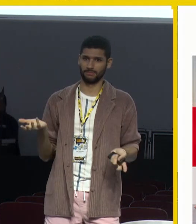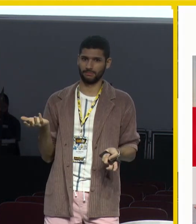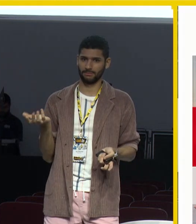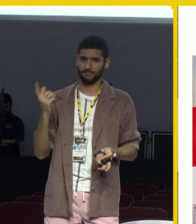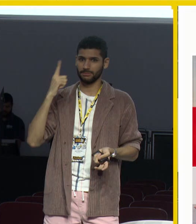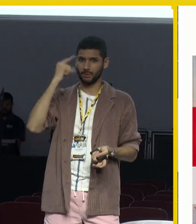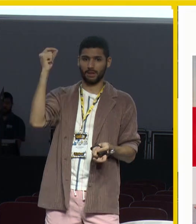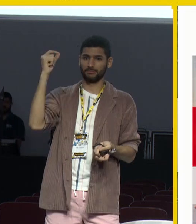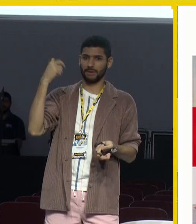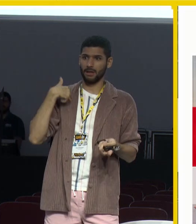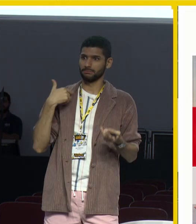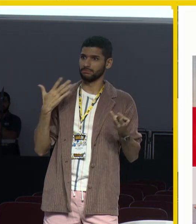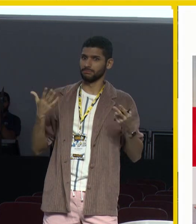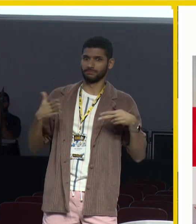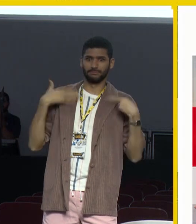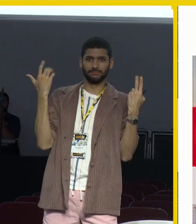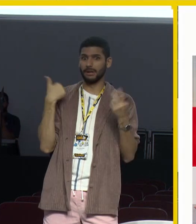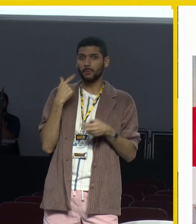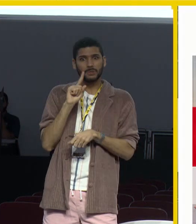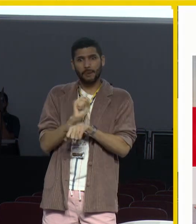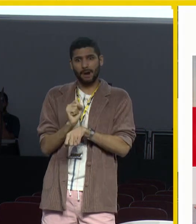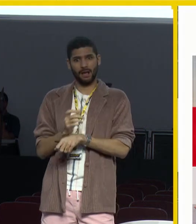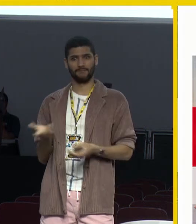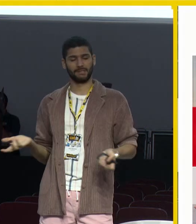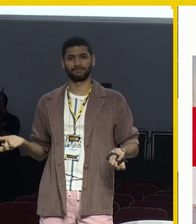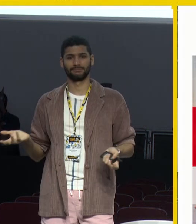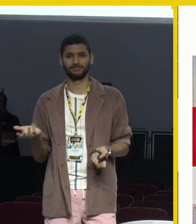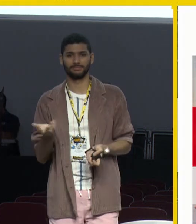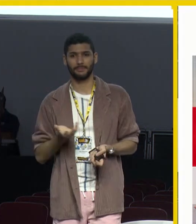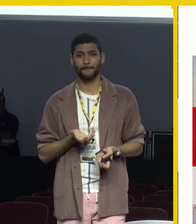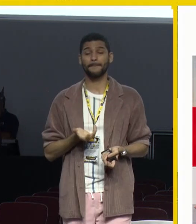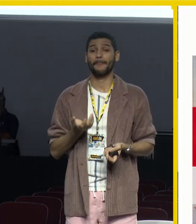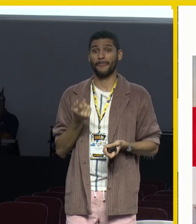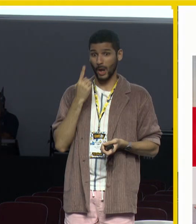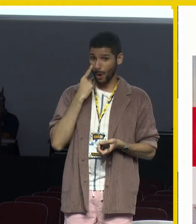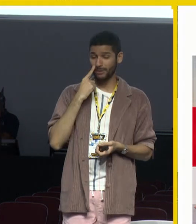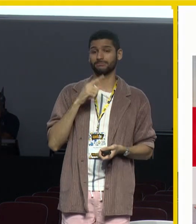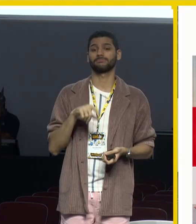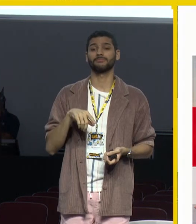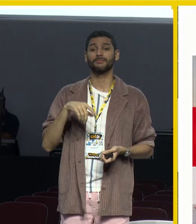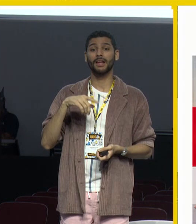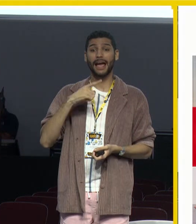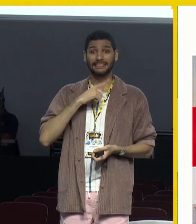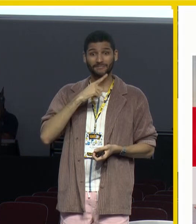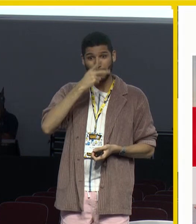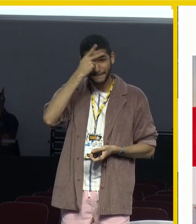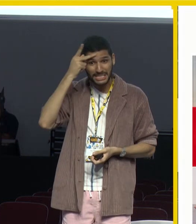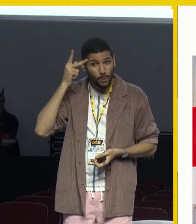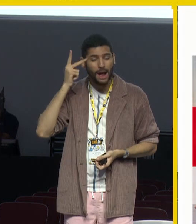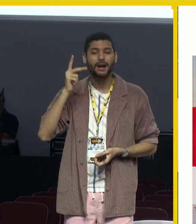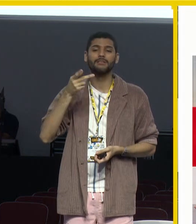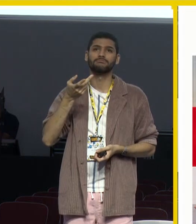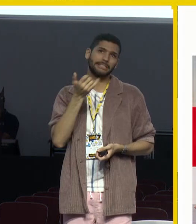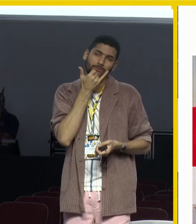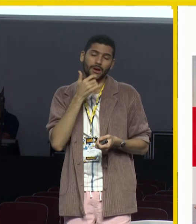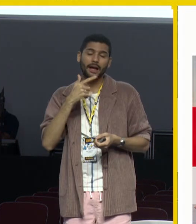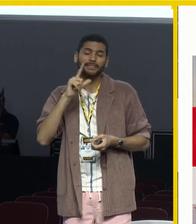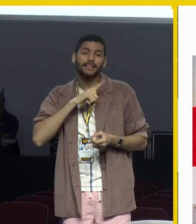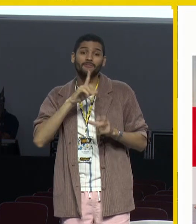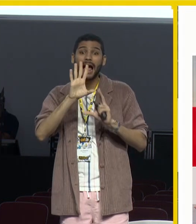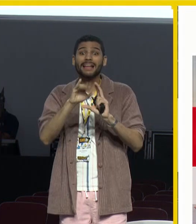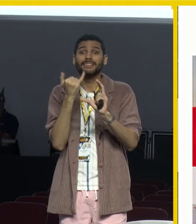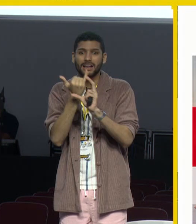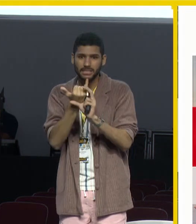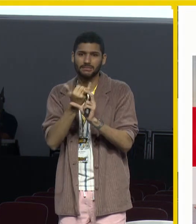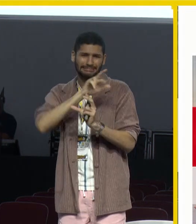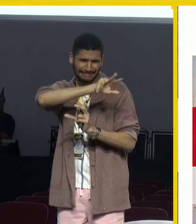ia acontecer e eles me escolheram eu fiquei muito feliz não esperava que eles vão escolher e